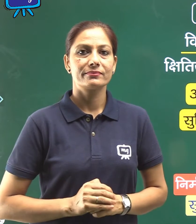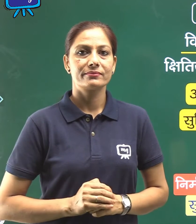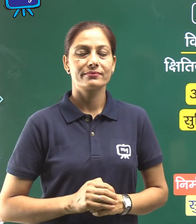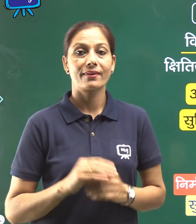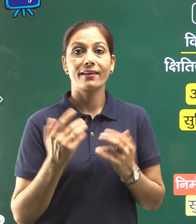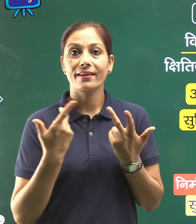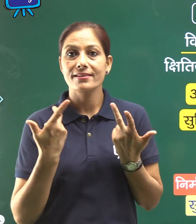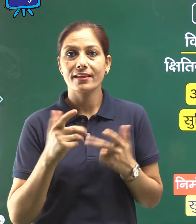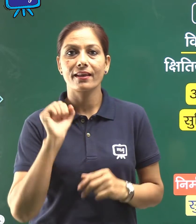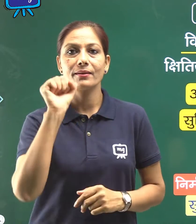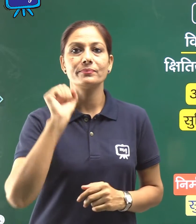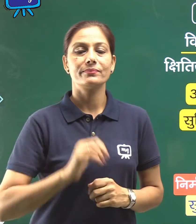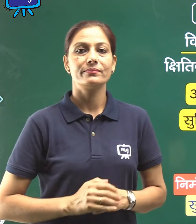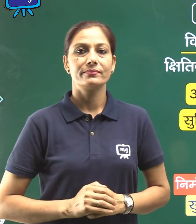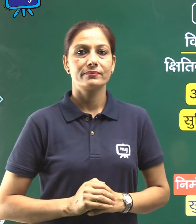कैसे हैं आप?